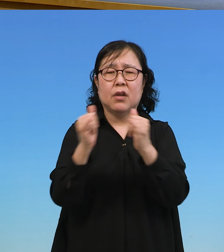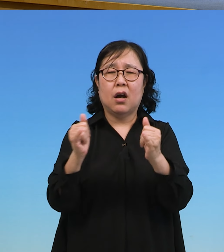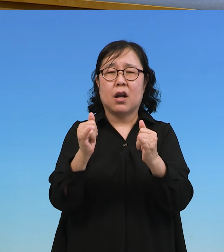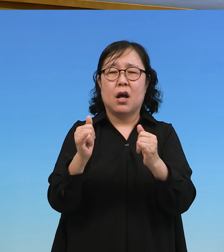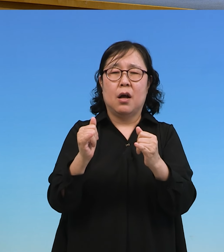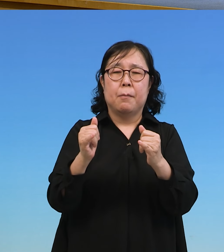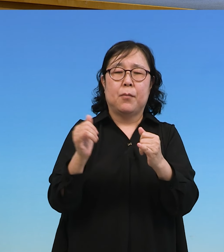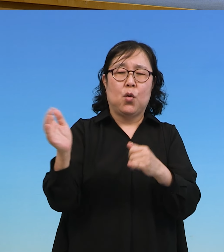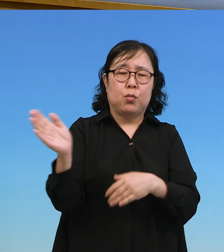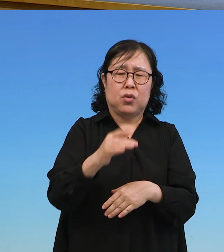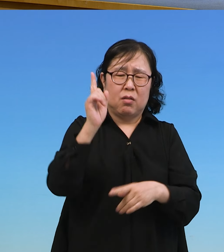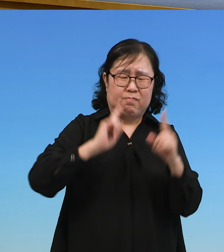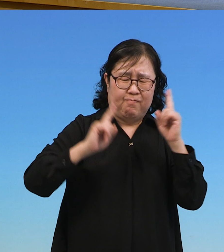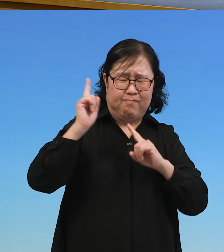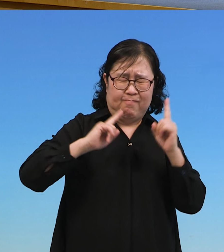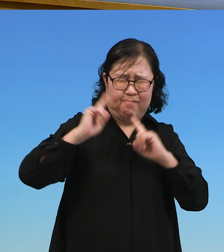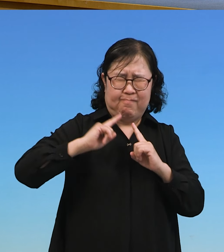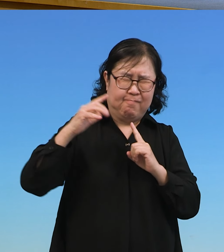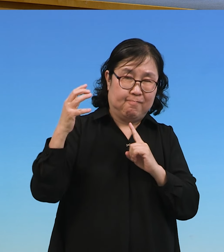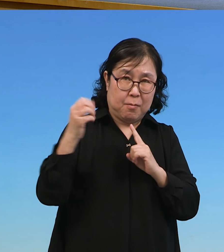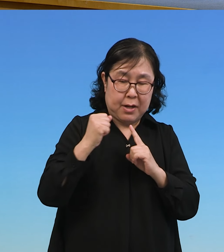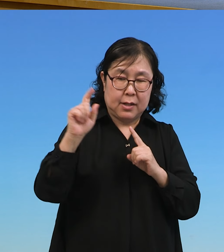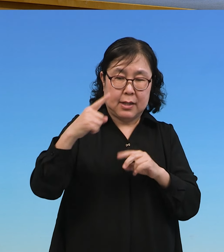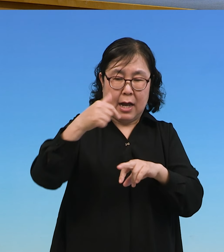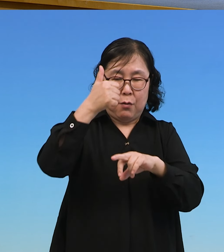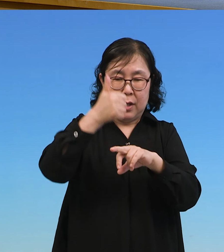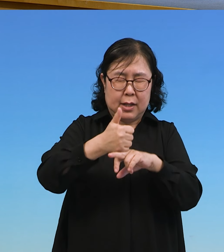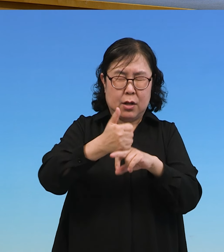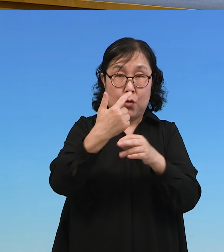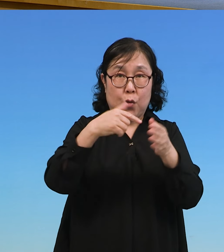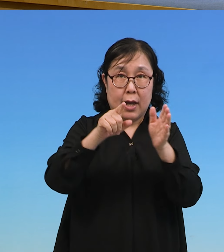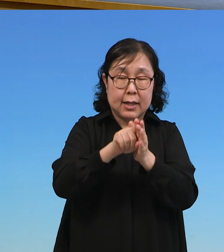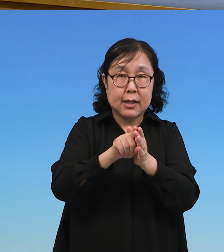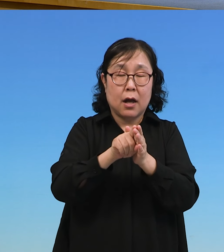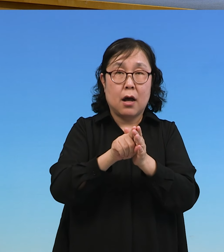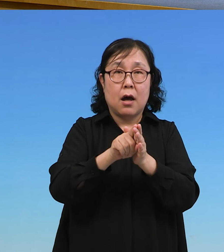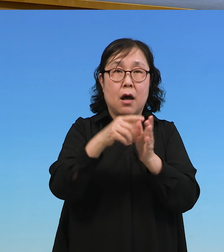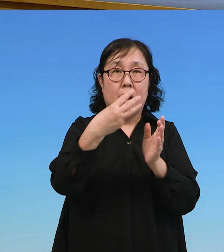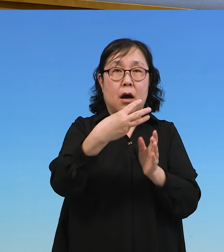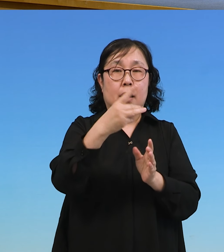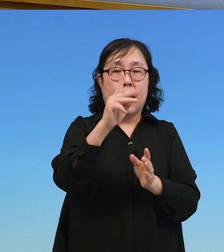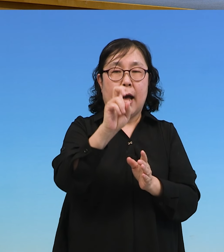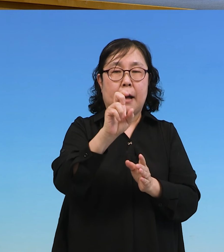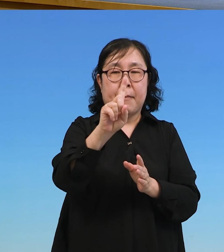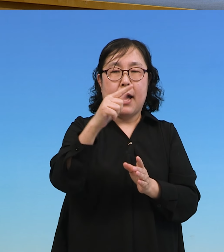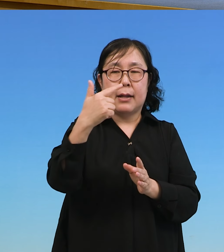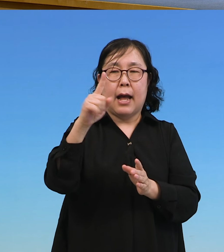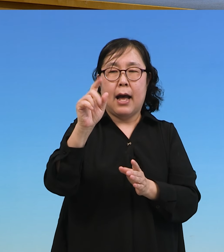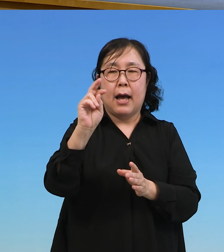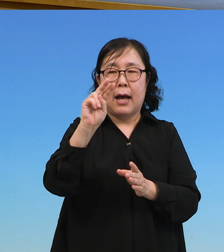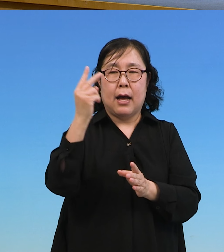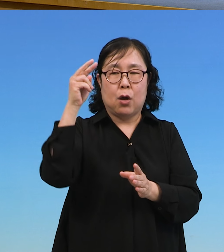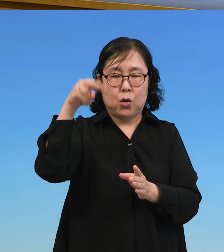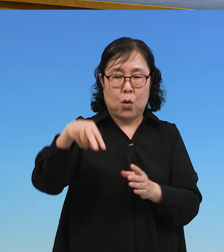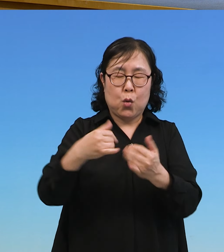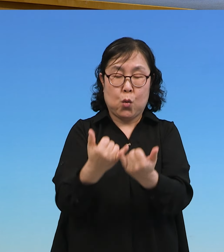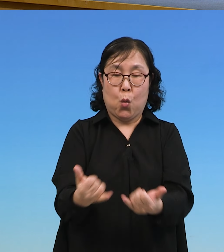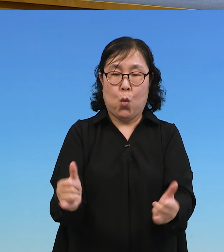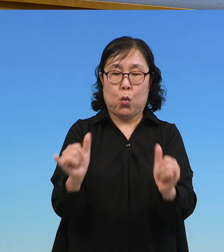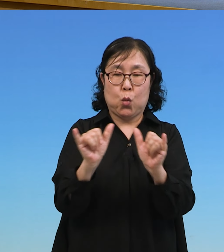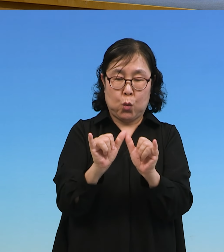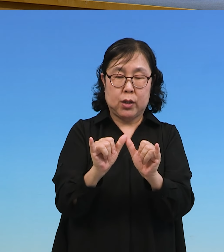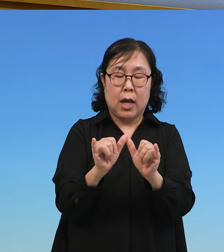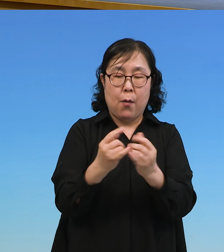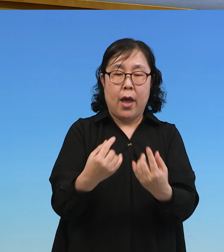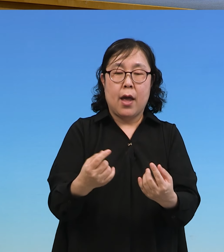상처받고 어른에게 상처받은 다윗을 위하여 라마나옅 공동체를 맛보게 했다는 겁니다. 저는